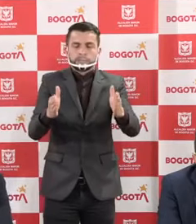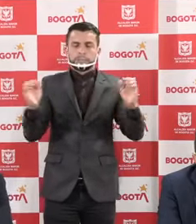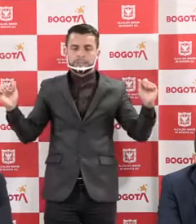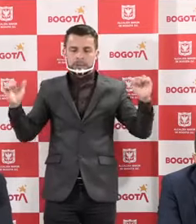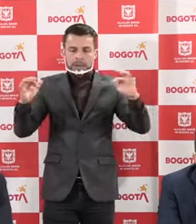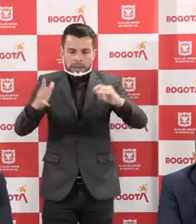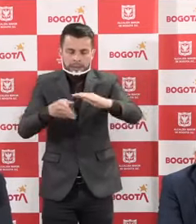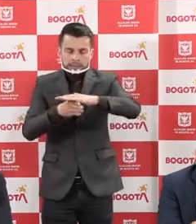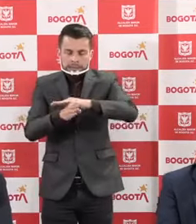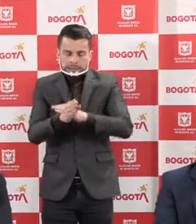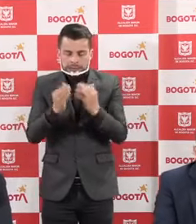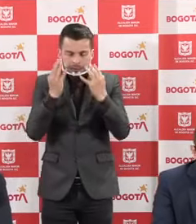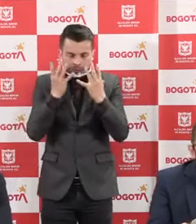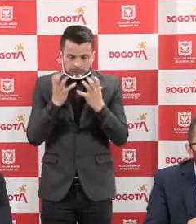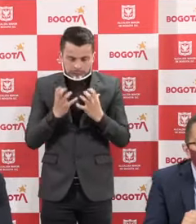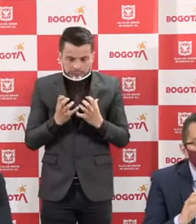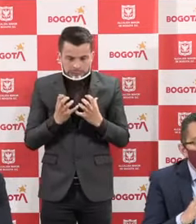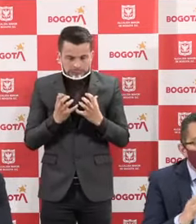ingresar